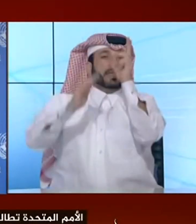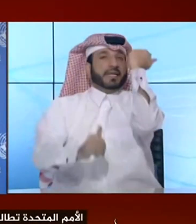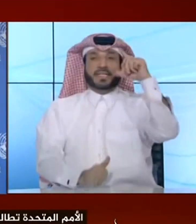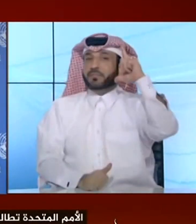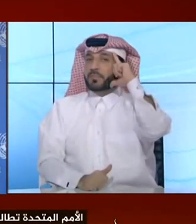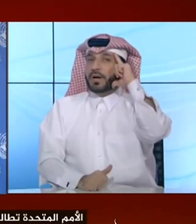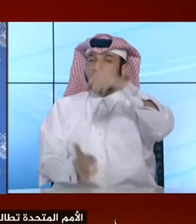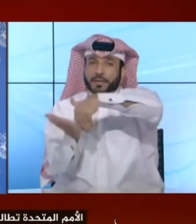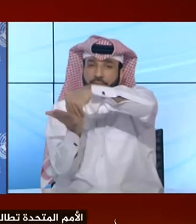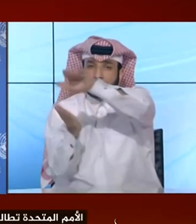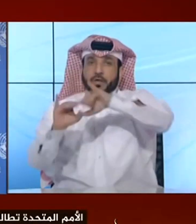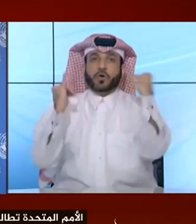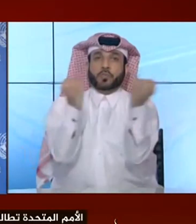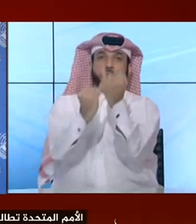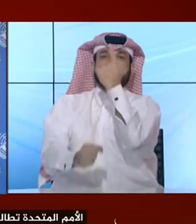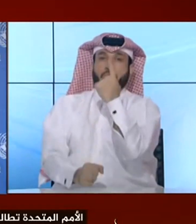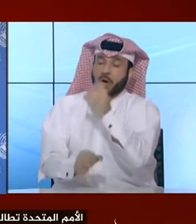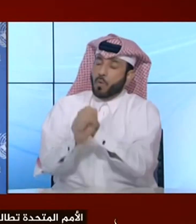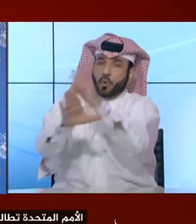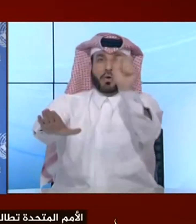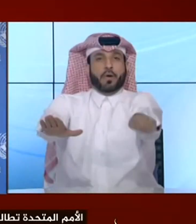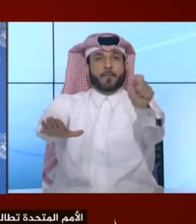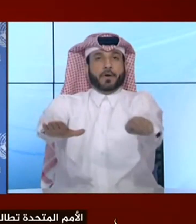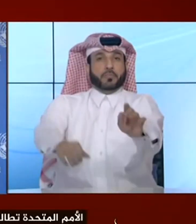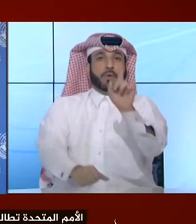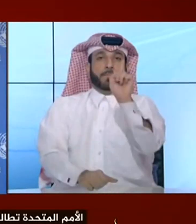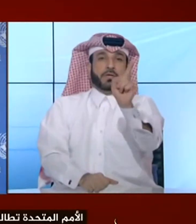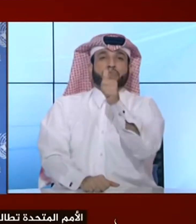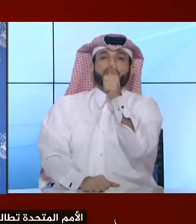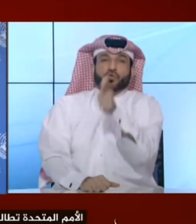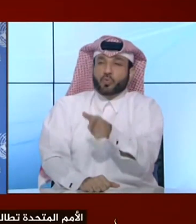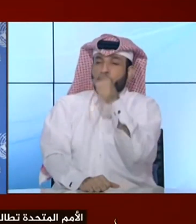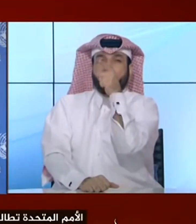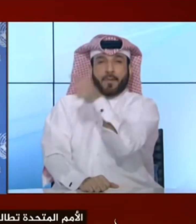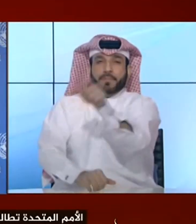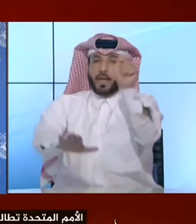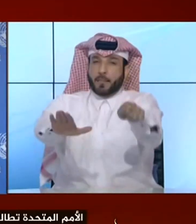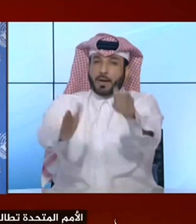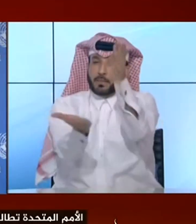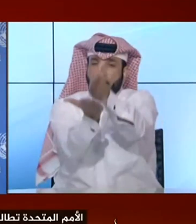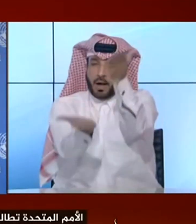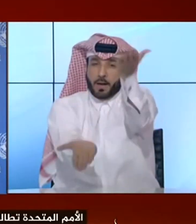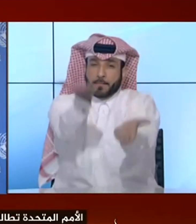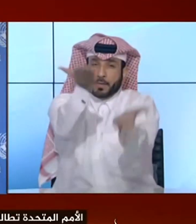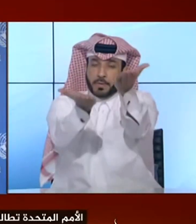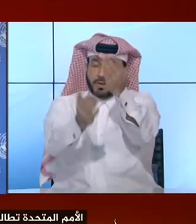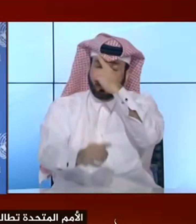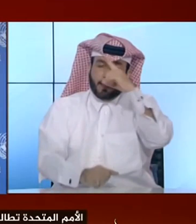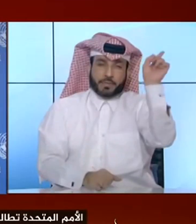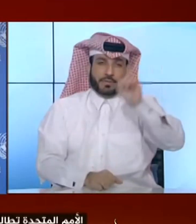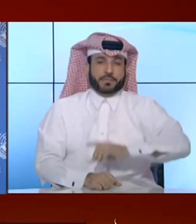قال ان المنظمه تحترم استقلال القضاء لكنها في الوقت ذاته تؤكد اهميه اعمال مبدا